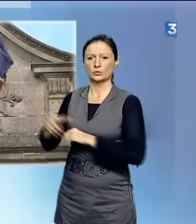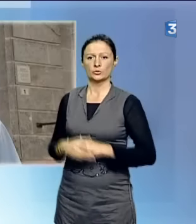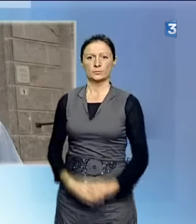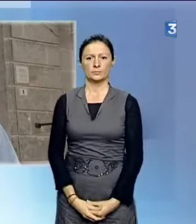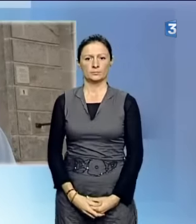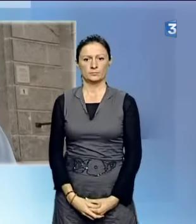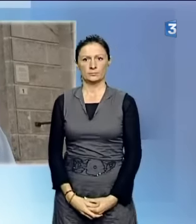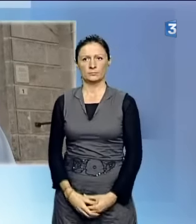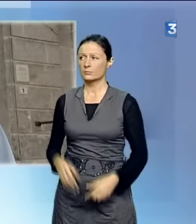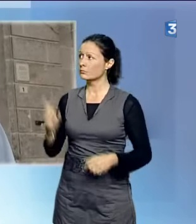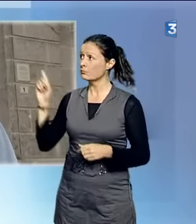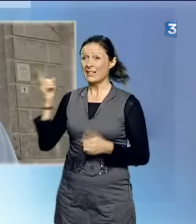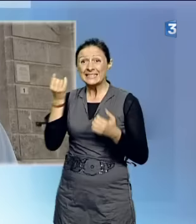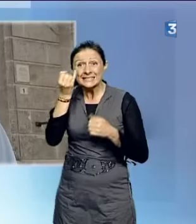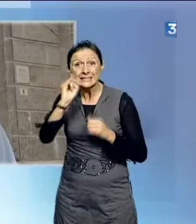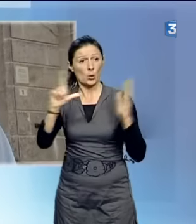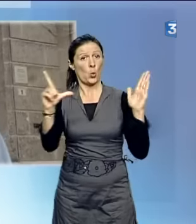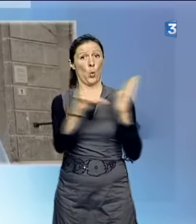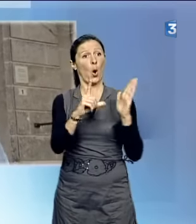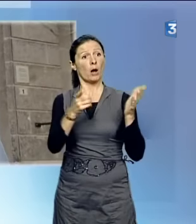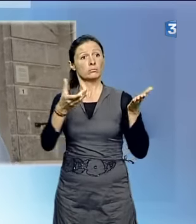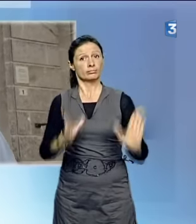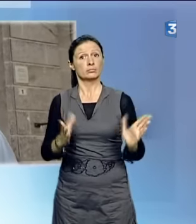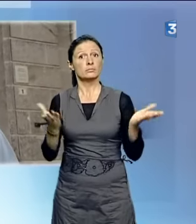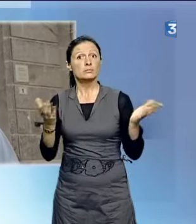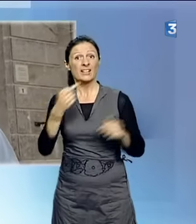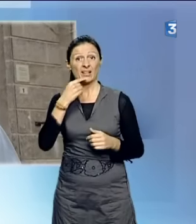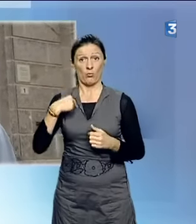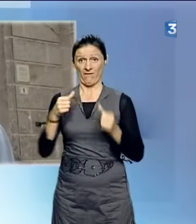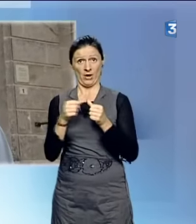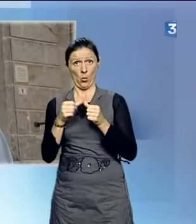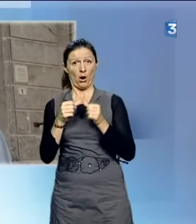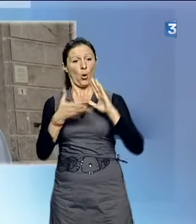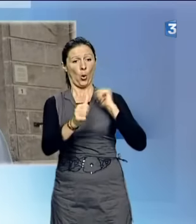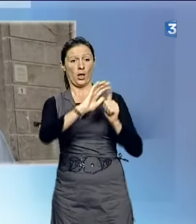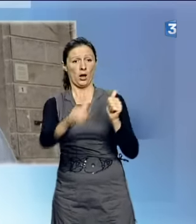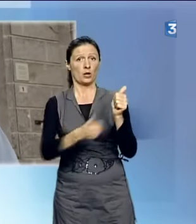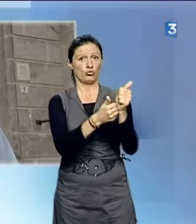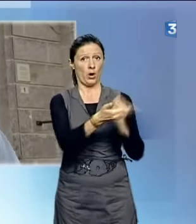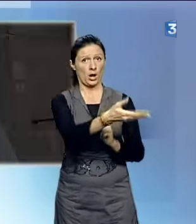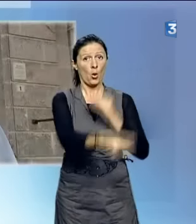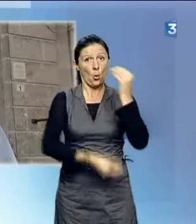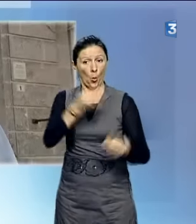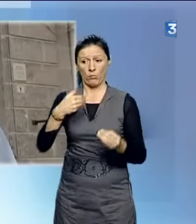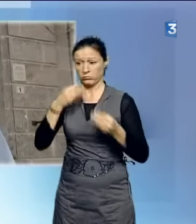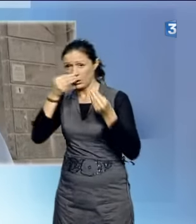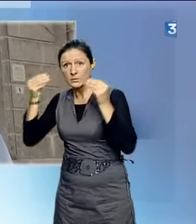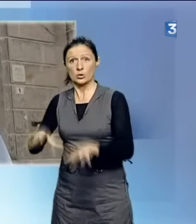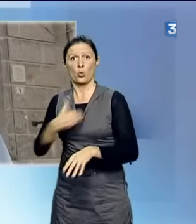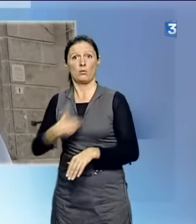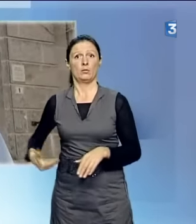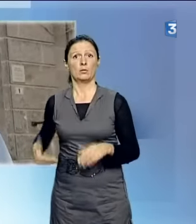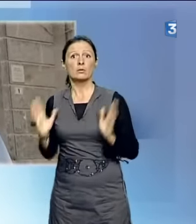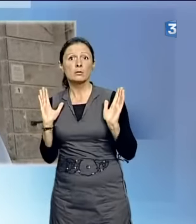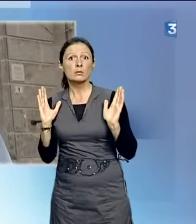Dans l'hypothèse où l'a adopté, moi j'ai deux choix. Ou c'est un adjoint qui le fait, autrement je quitte ma fonction de maire. Et moi, je demande